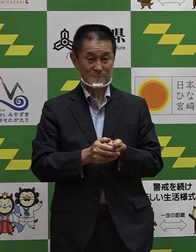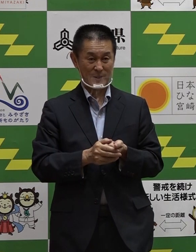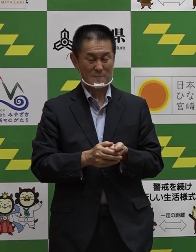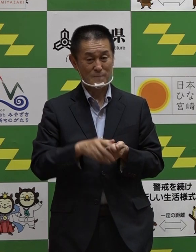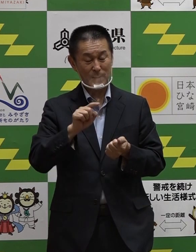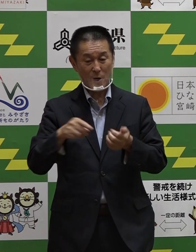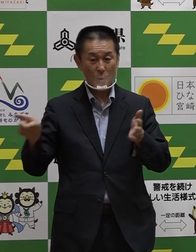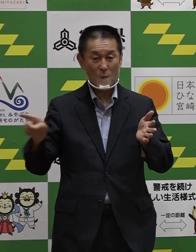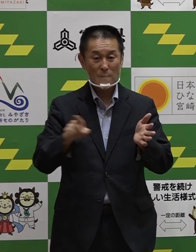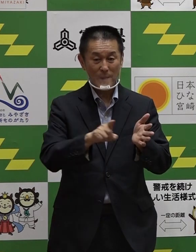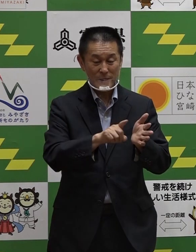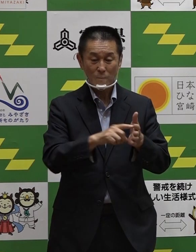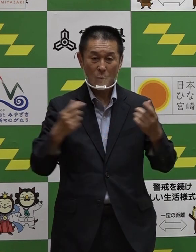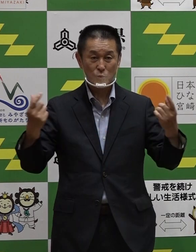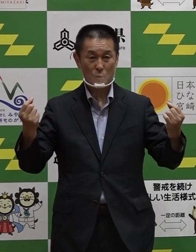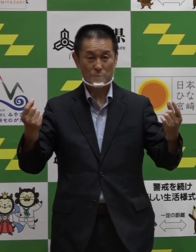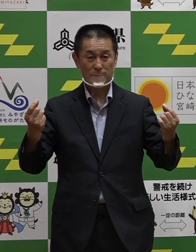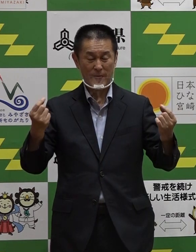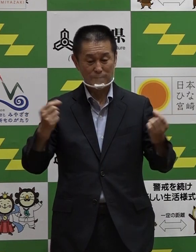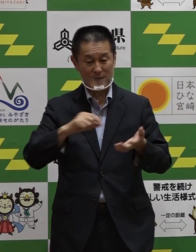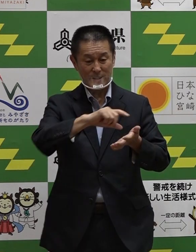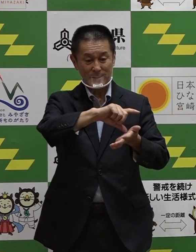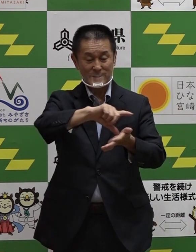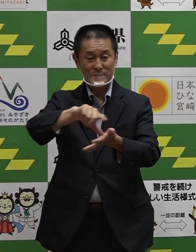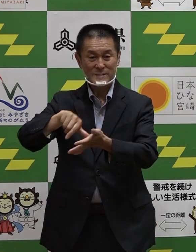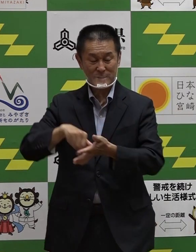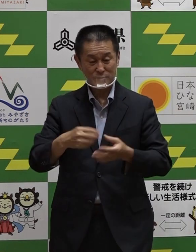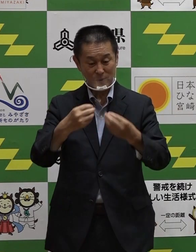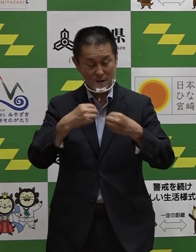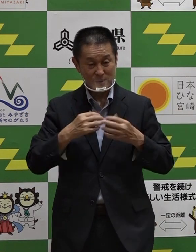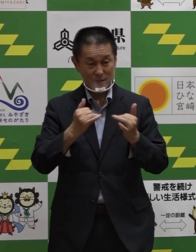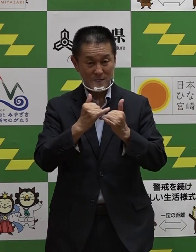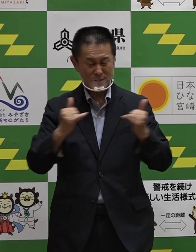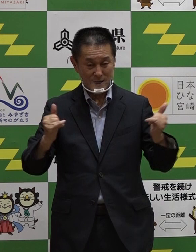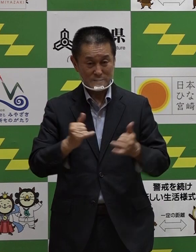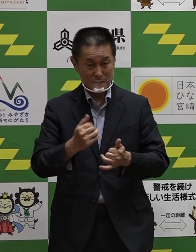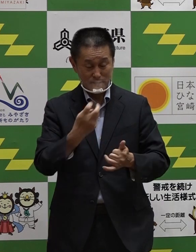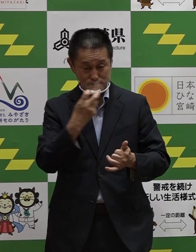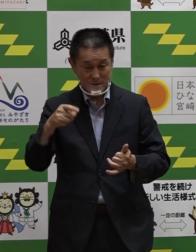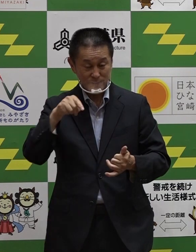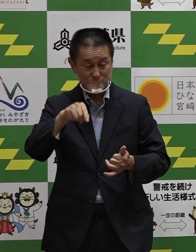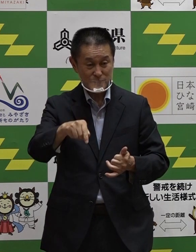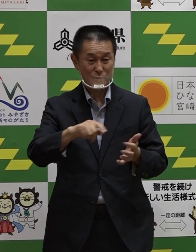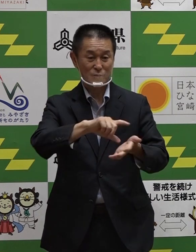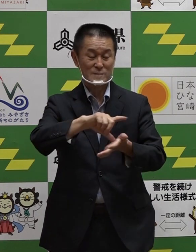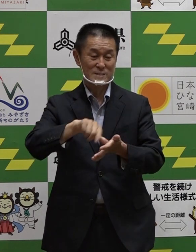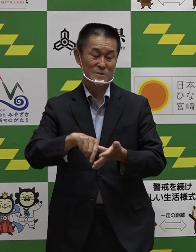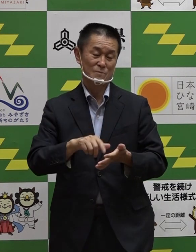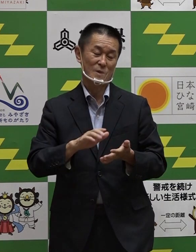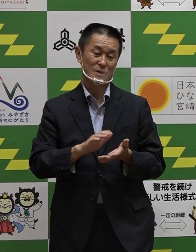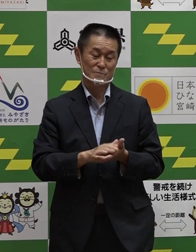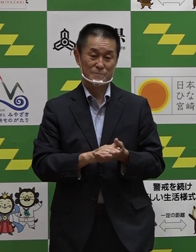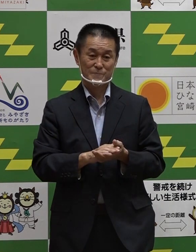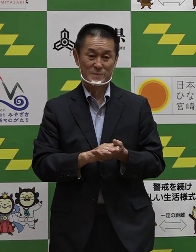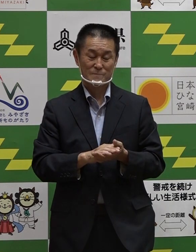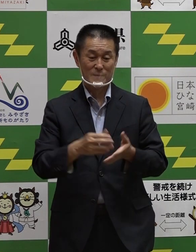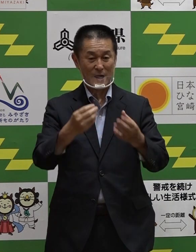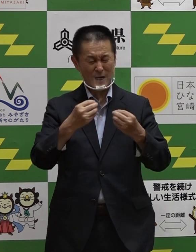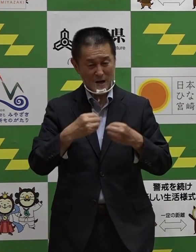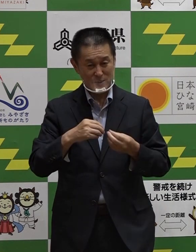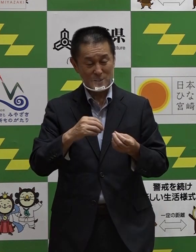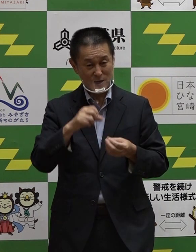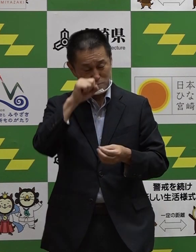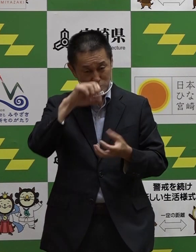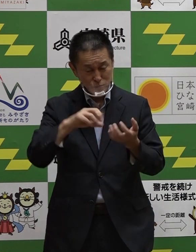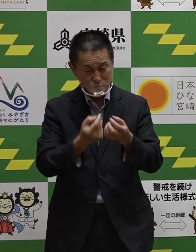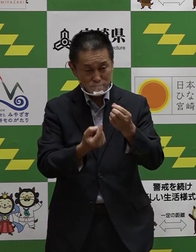これまでもでありますが、その、まあ、地域、まあ、感染者が確認されているのは地域への注意ということもありますし、感染なりクラスターが発